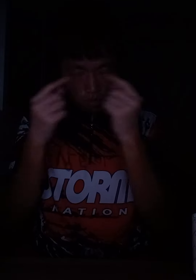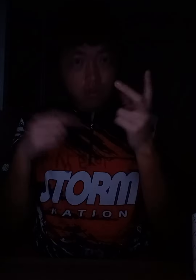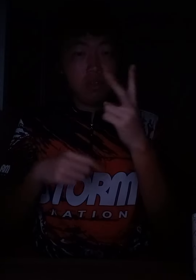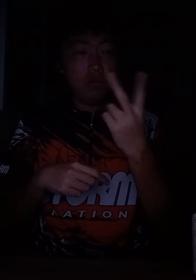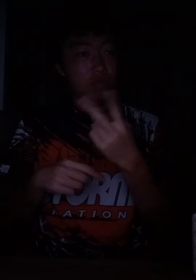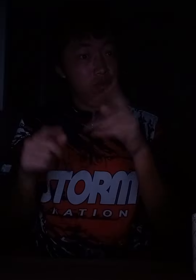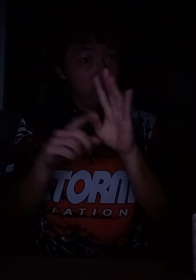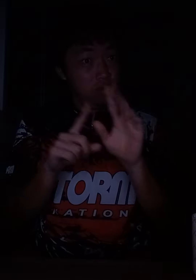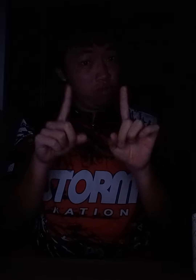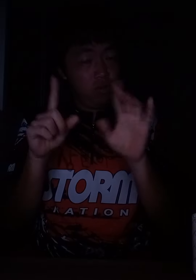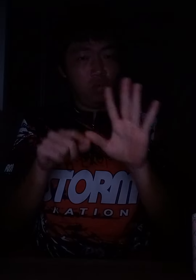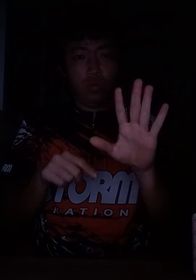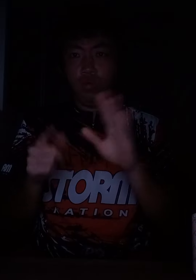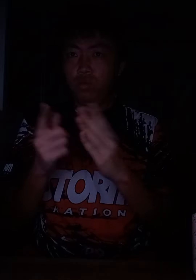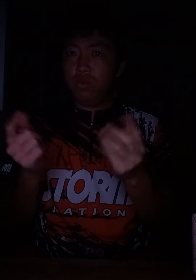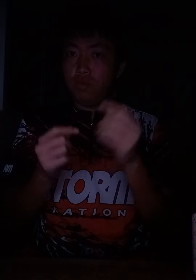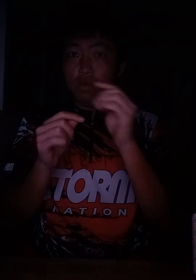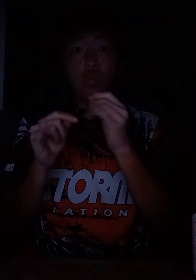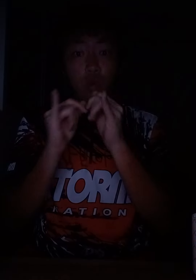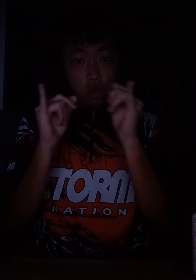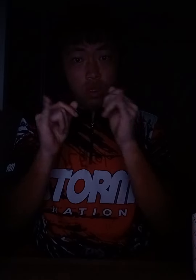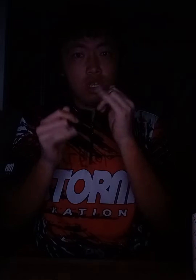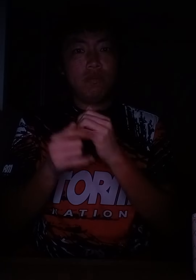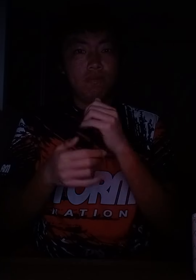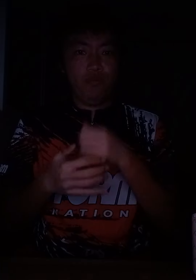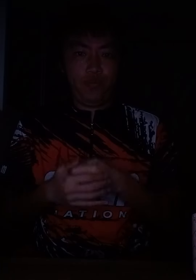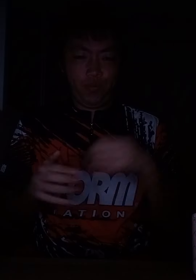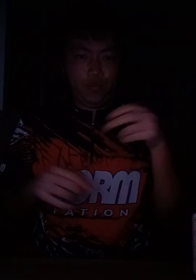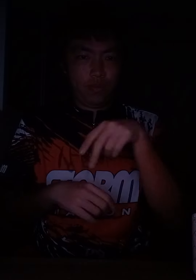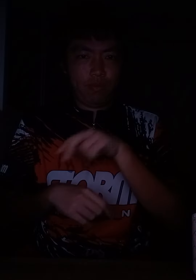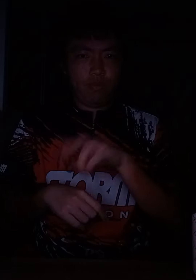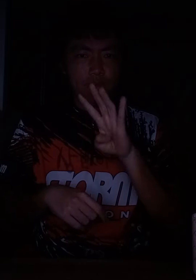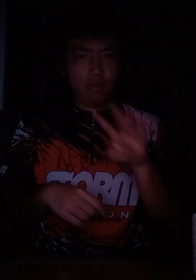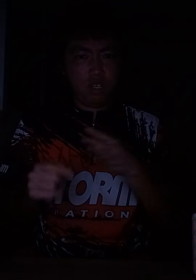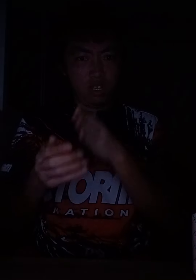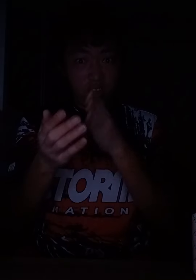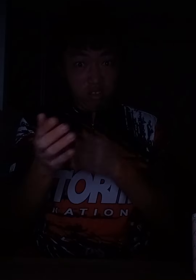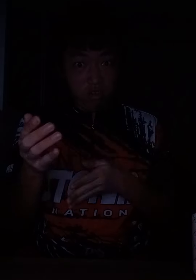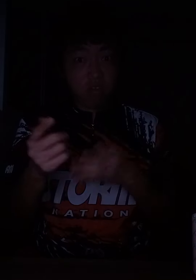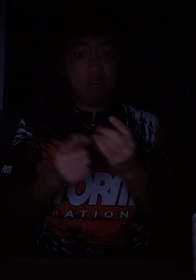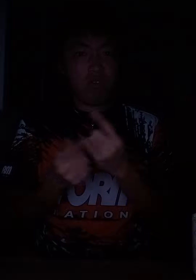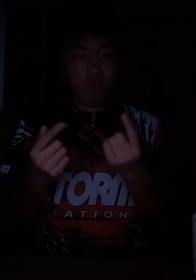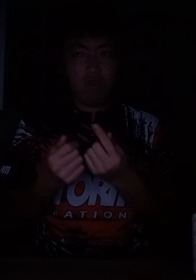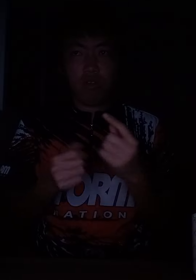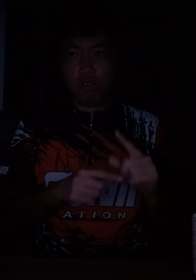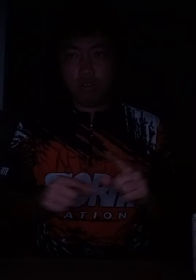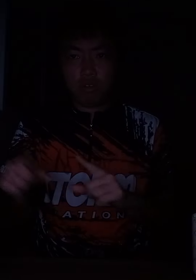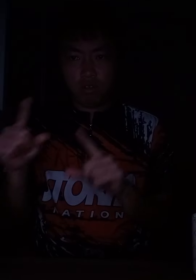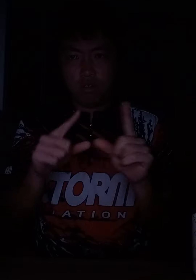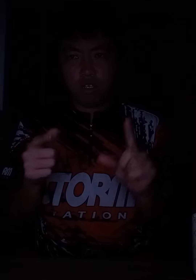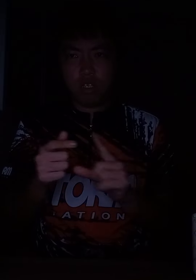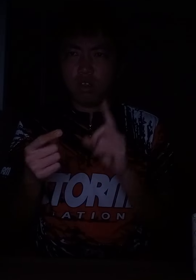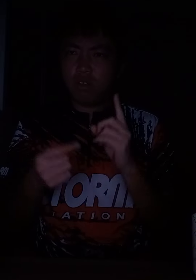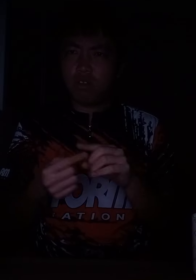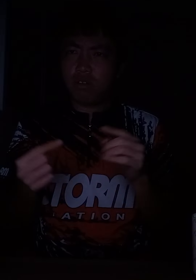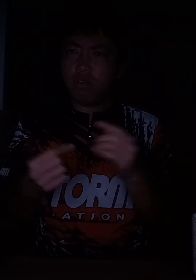뒤인 밤 11시 5분에 전력 복구는 완료됐지만 일부 아파트는 내부 차단기가 내려가는 등의 문제로 복구 완료 1시간이 넘어서까지도